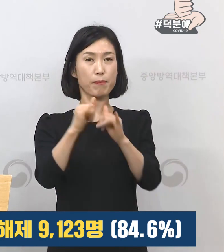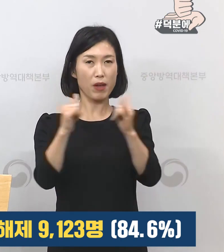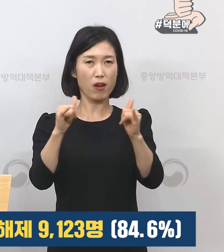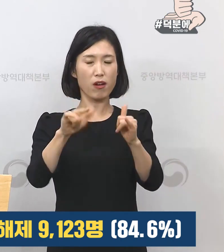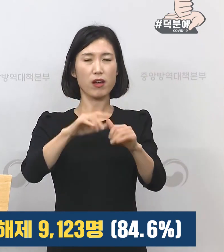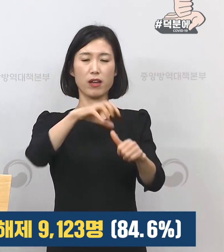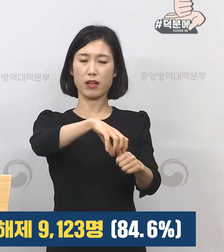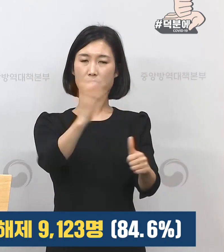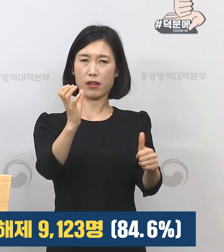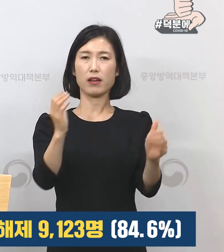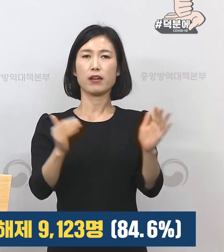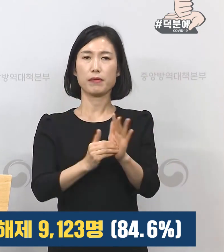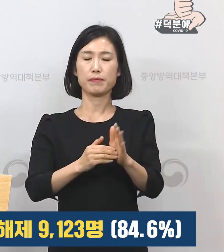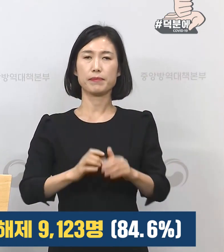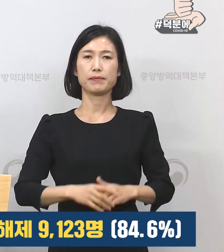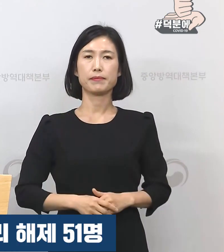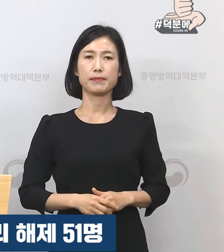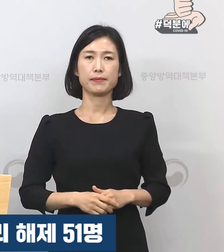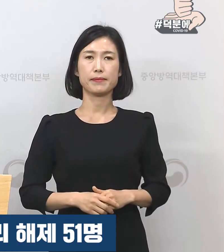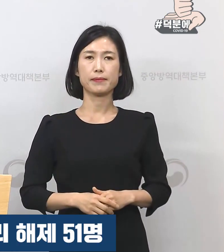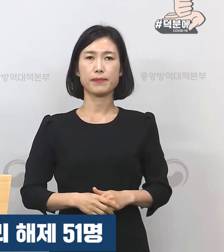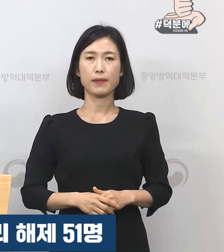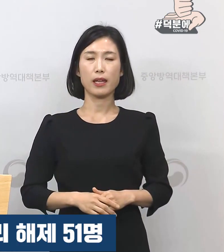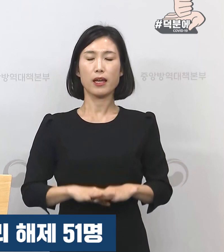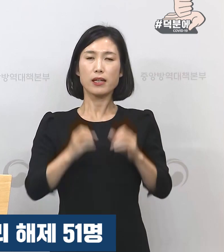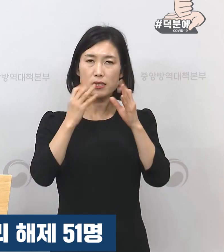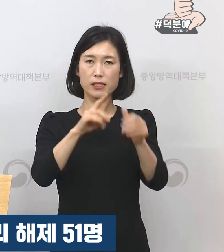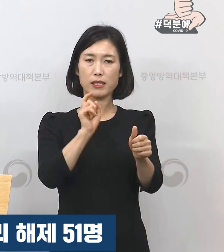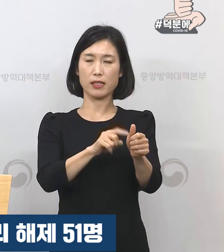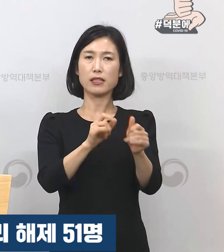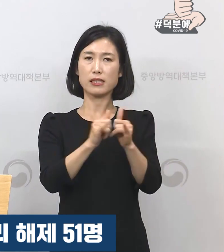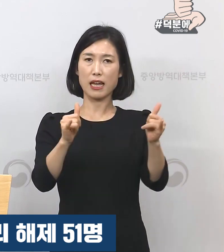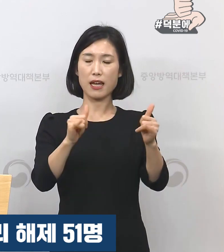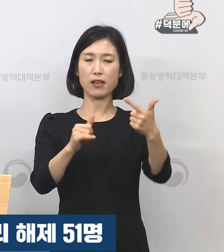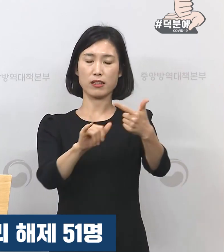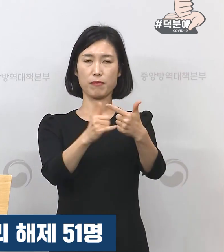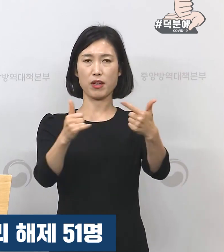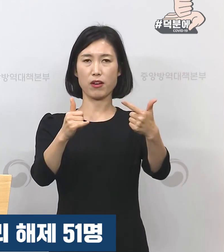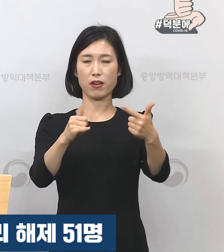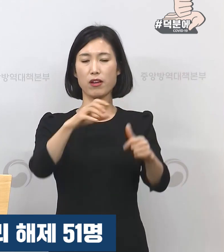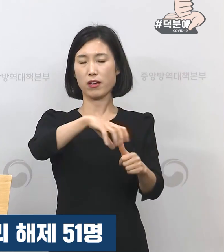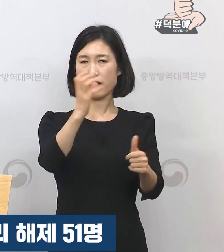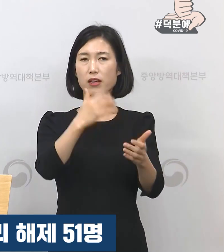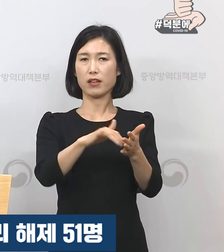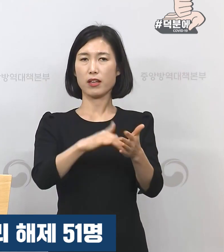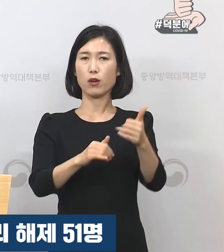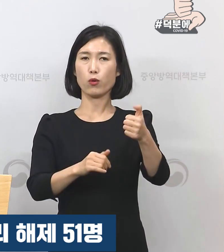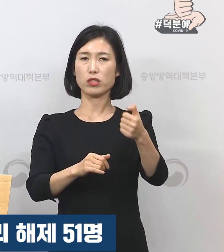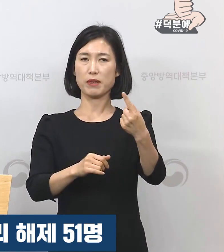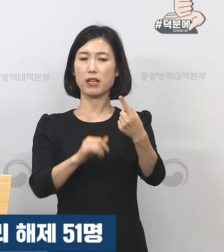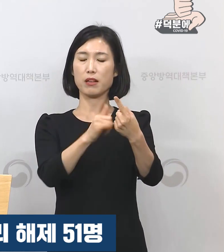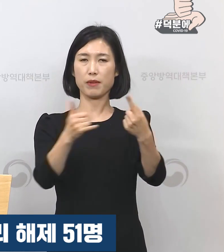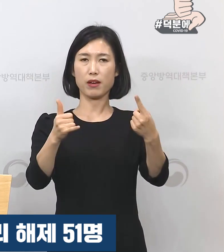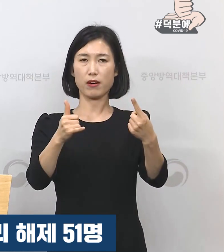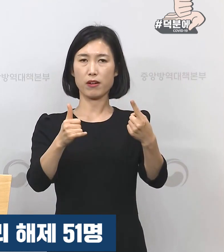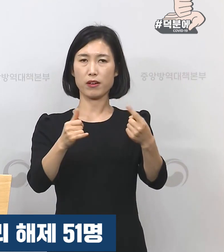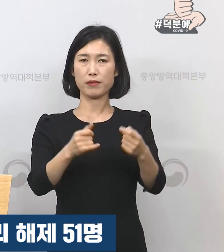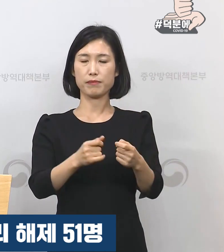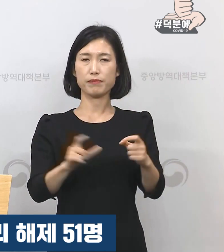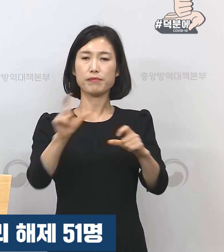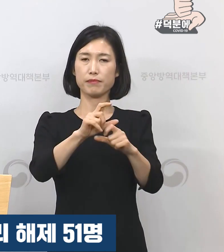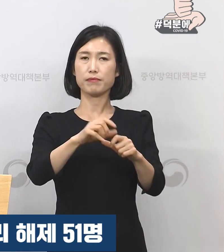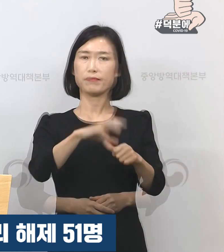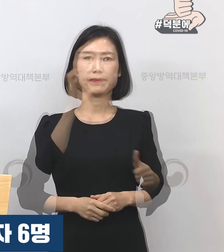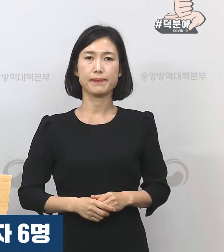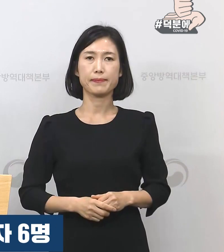9,123명이 격리 해제되었습니다. 신규 확진자는 6명이고 격리 해제는 51명이